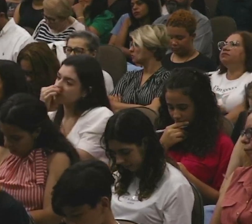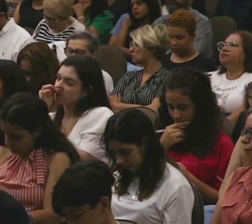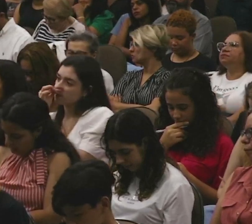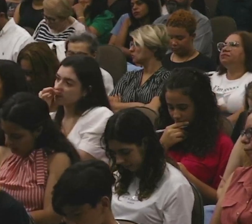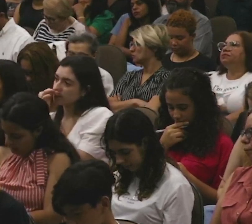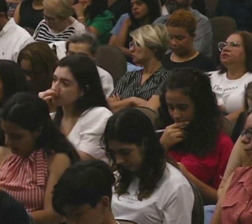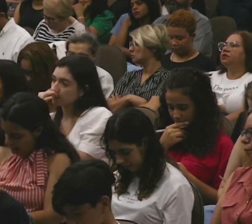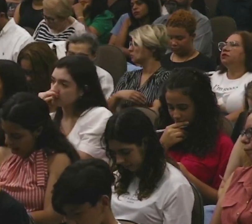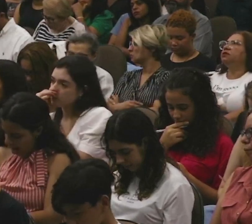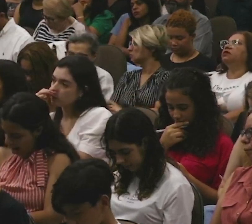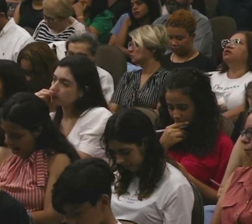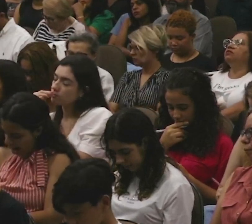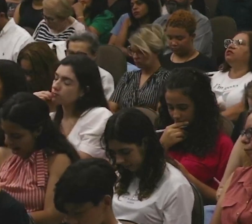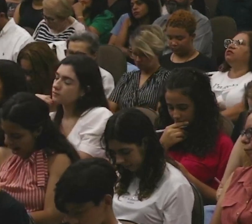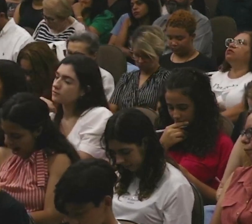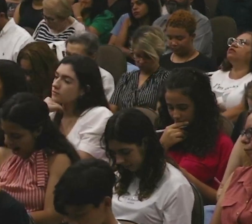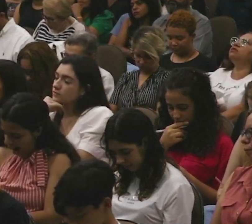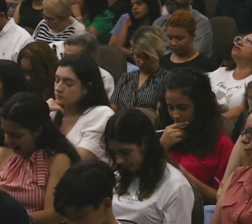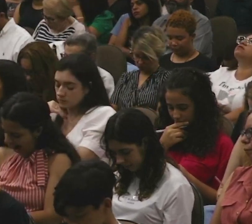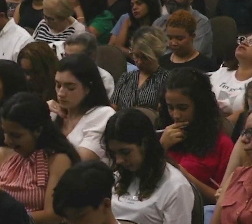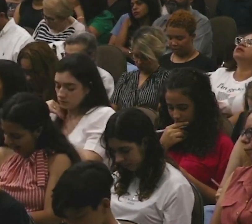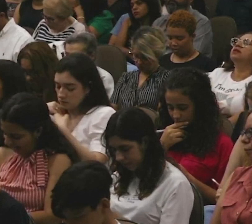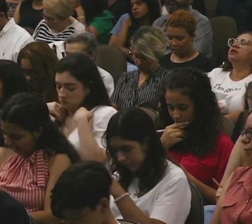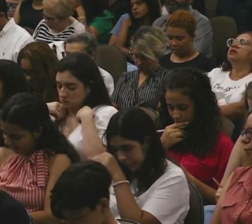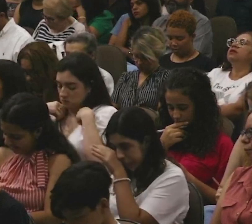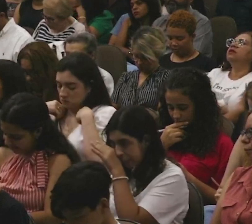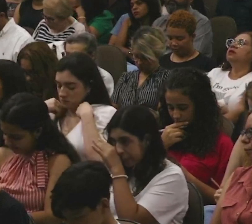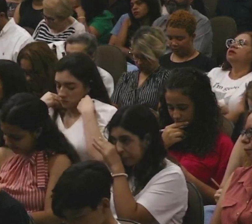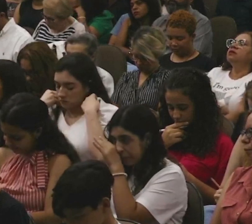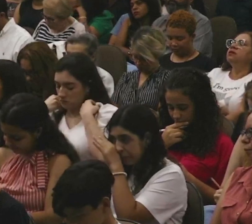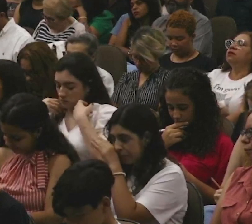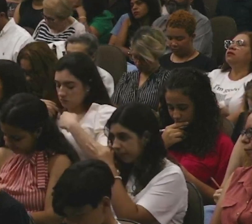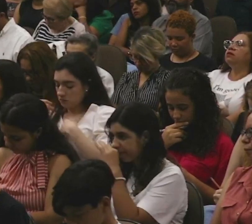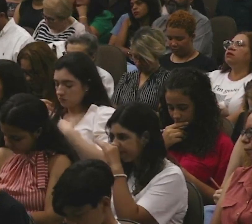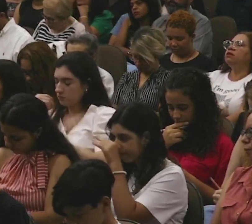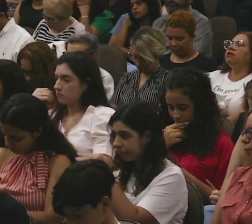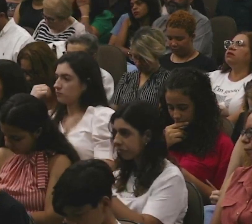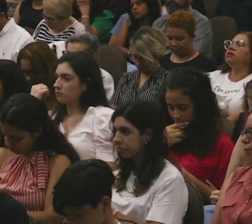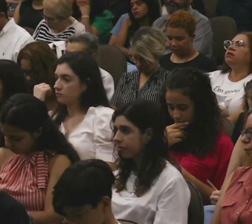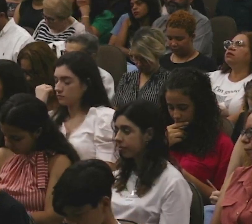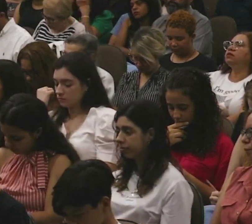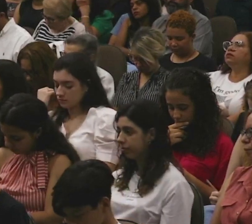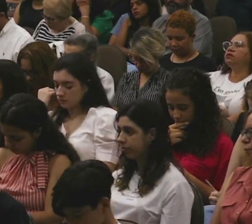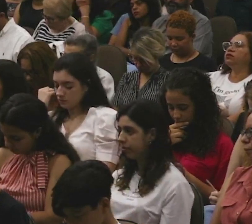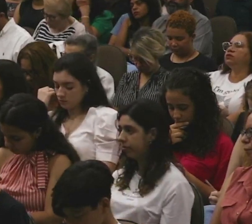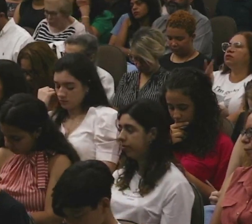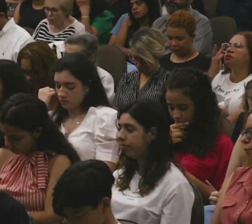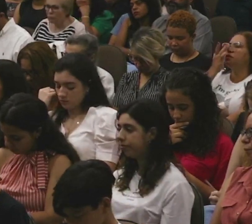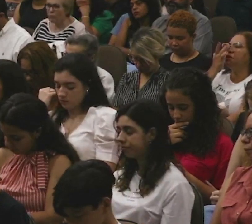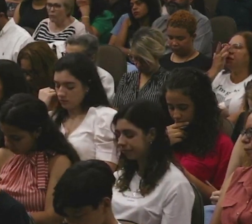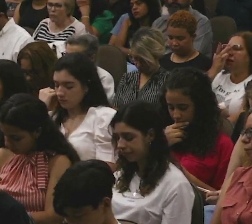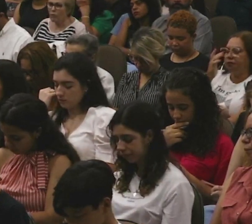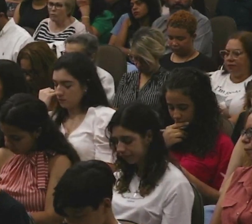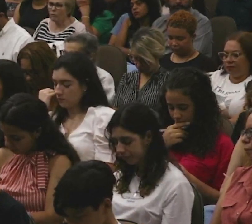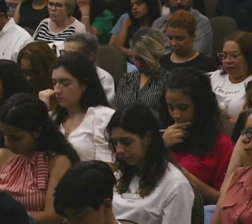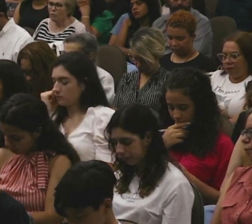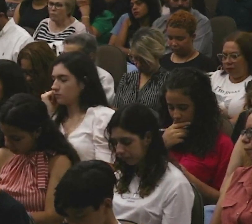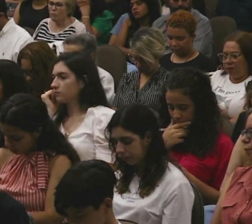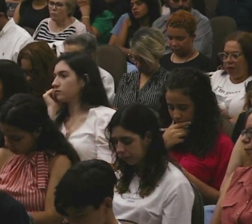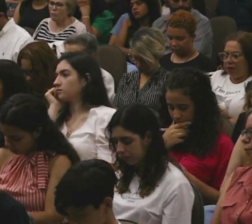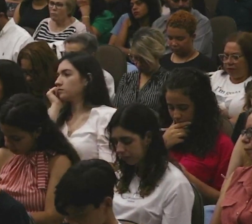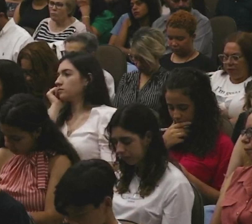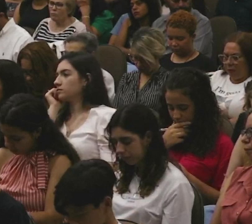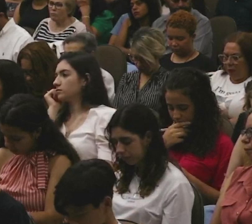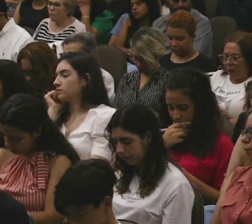foi criado, estava conectado com Deus, que é a própria verdade e a